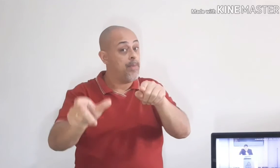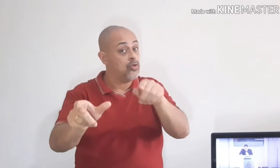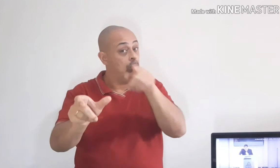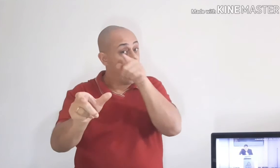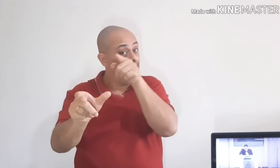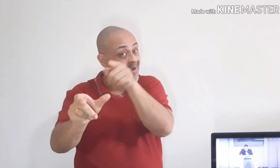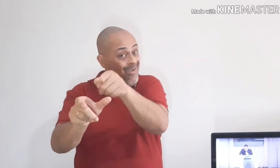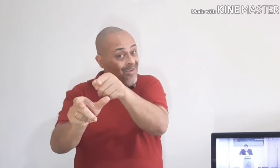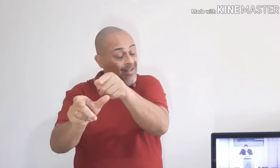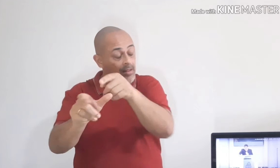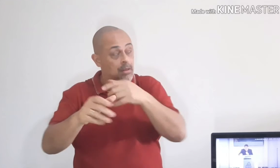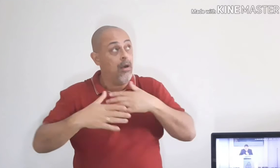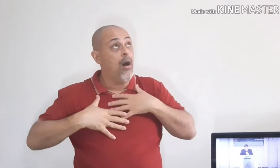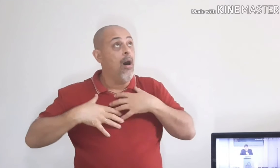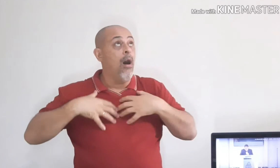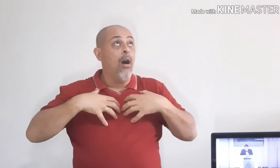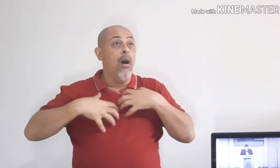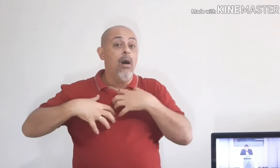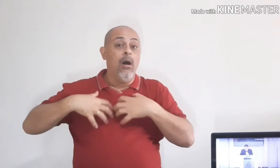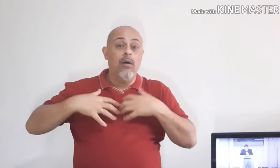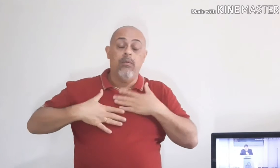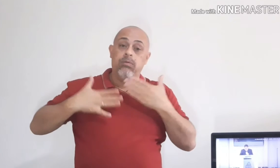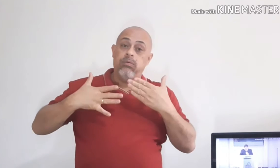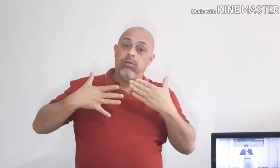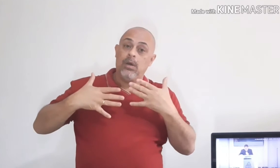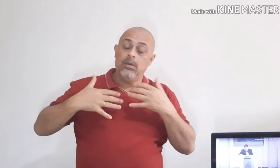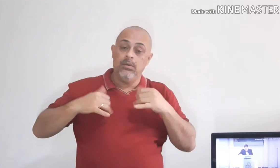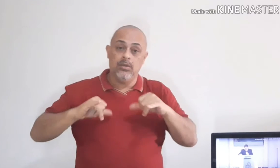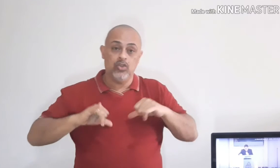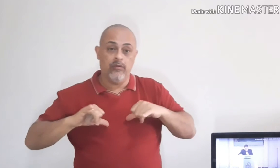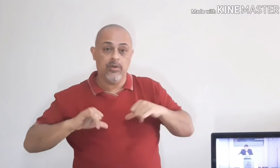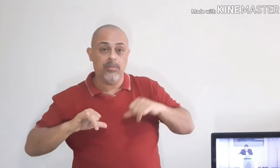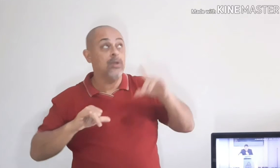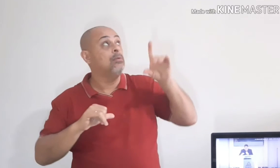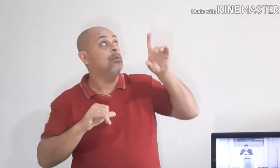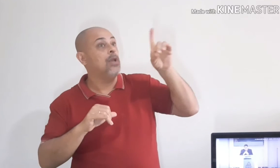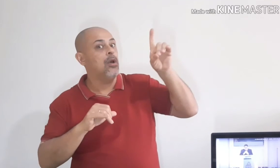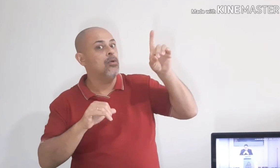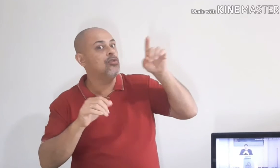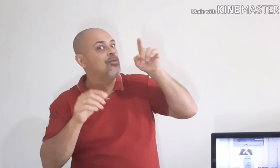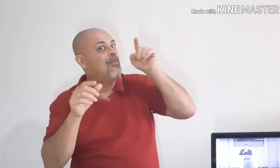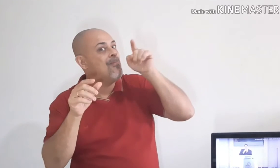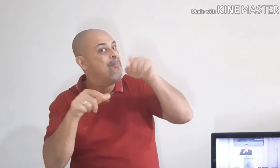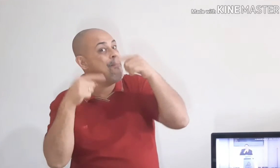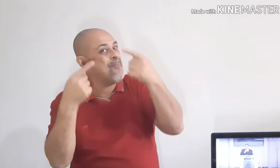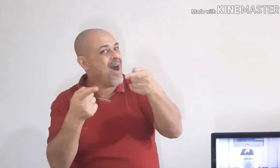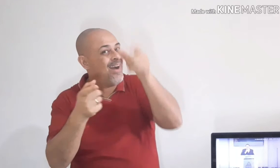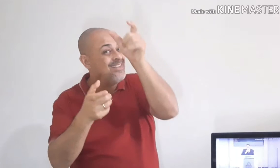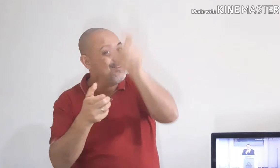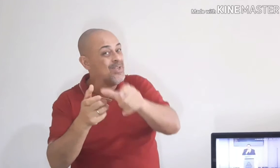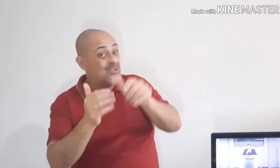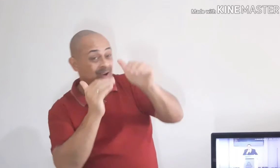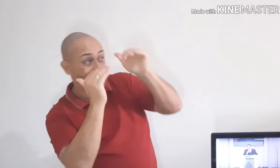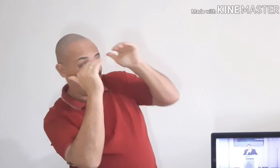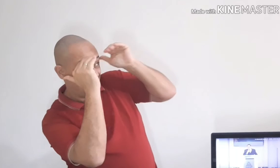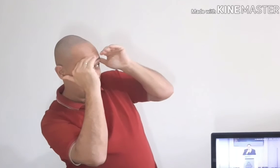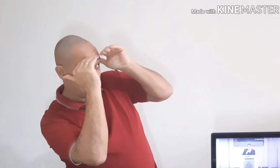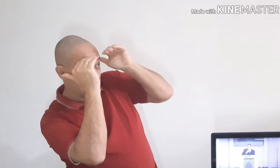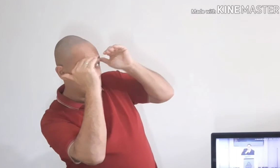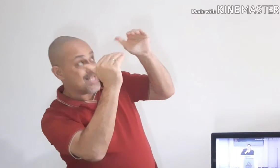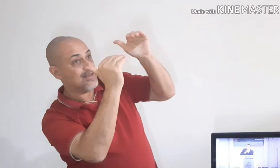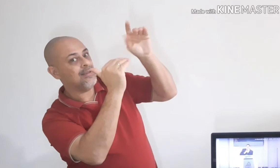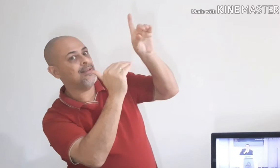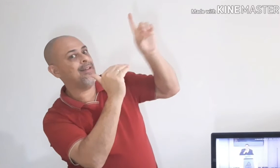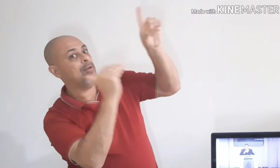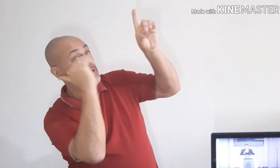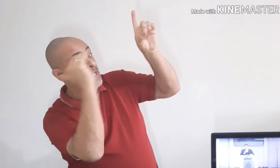aflito e abatido de espírito, e que treme da minha palavra. Olha